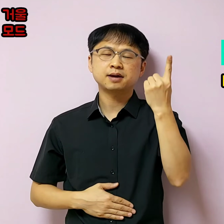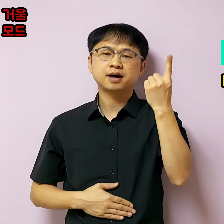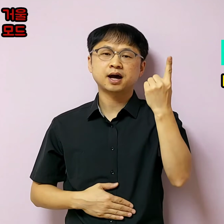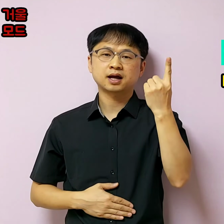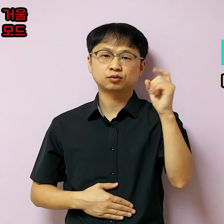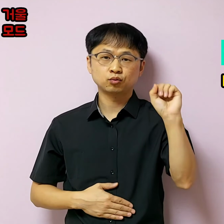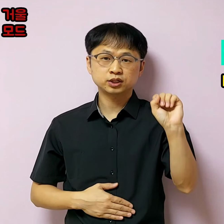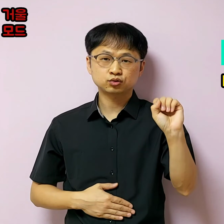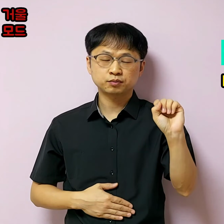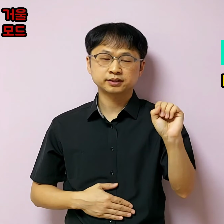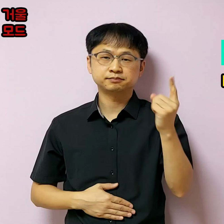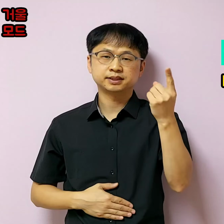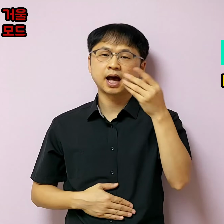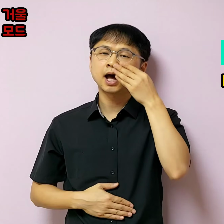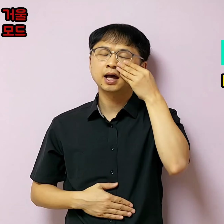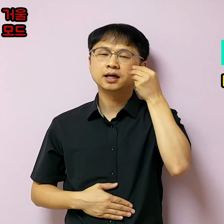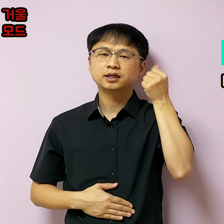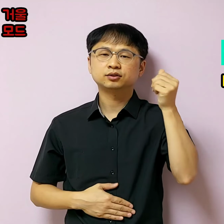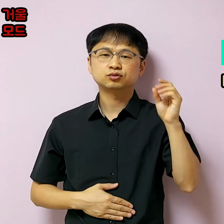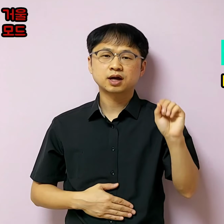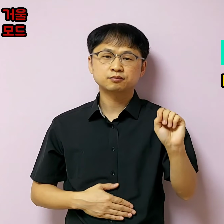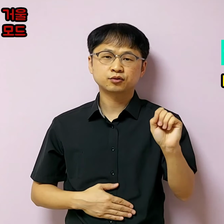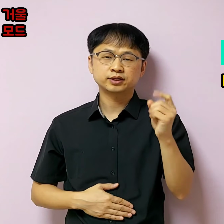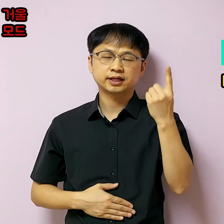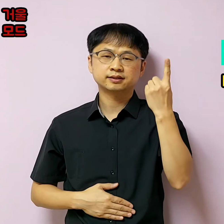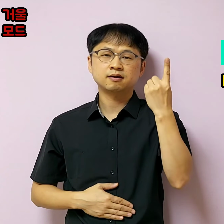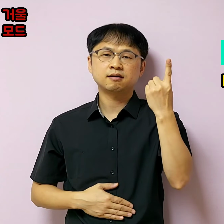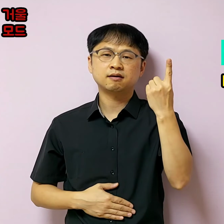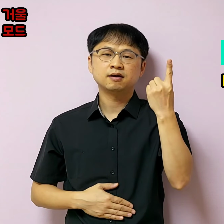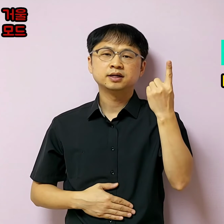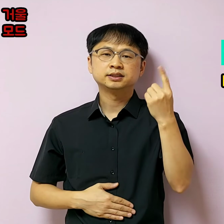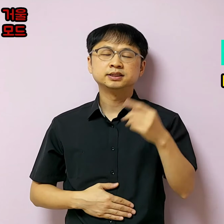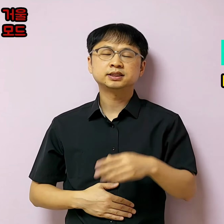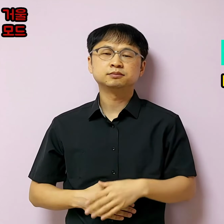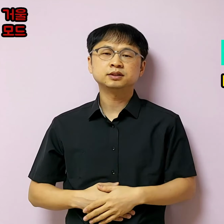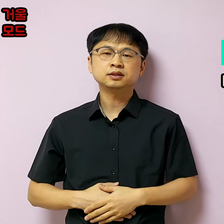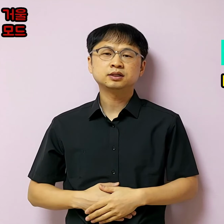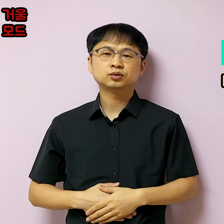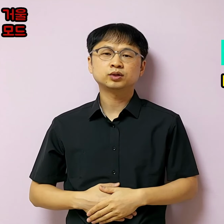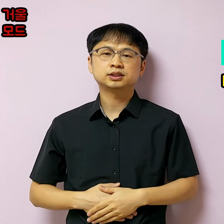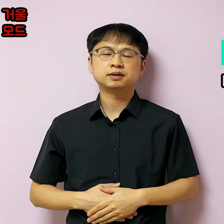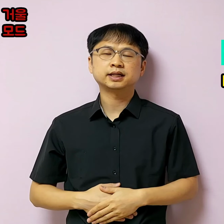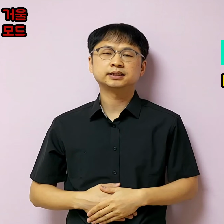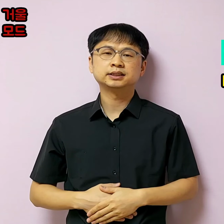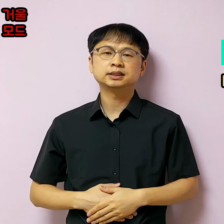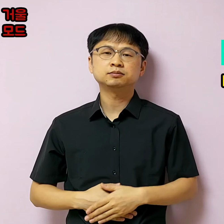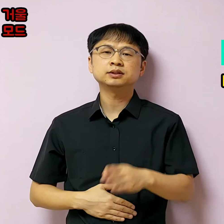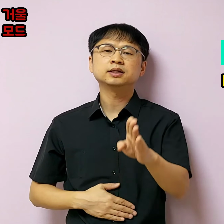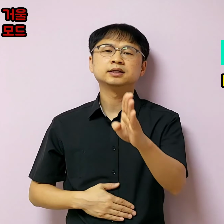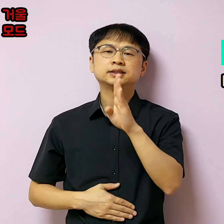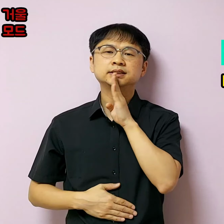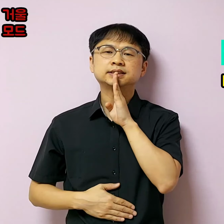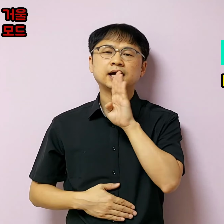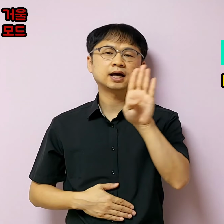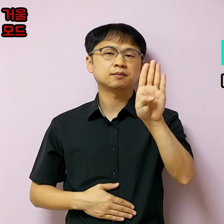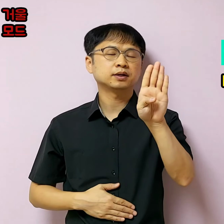말미암아, 아까 동기수어 배웠습니다. 익숙함으로 인해서 진심을 속이지 말자. 진심은 진짜, 아까